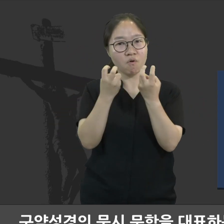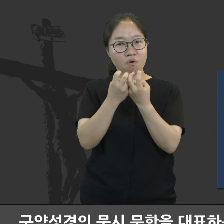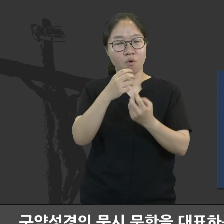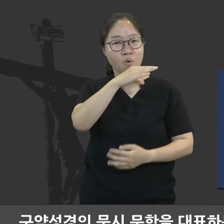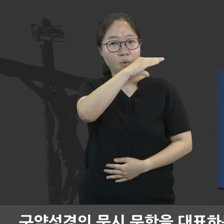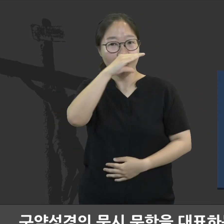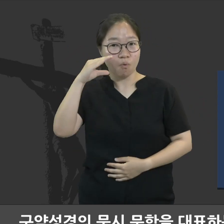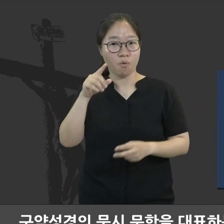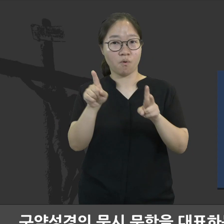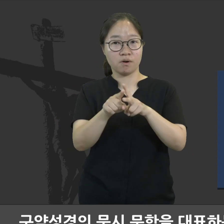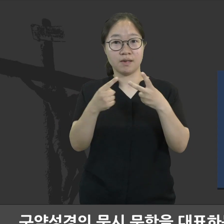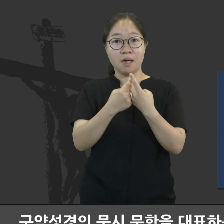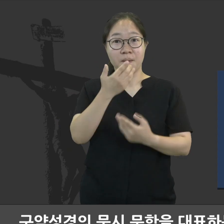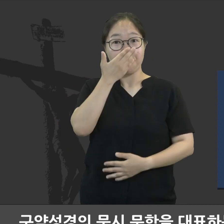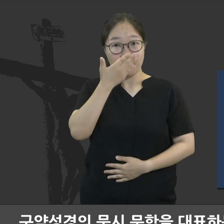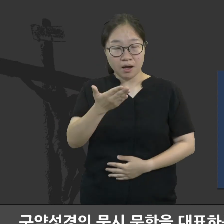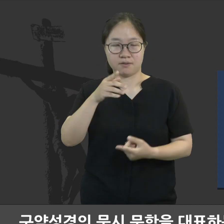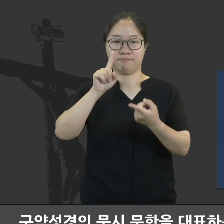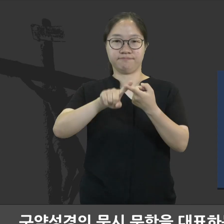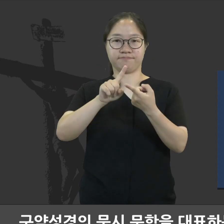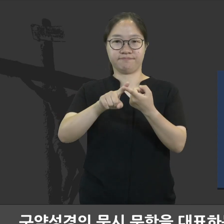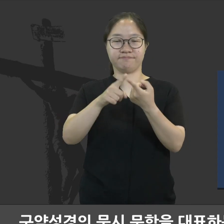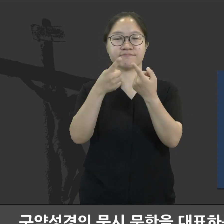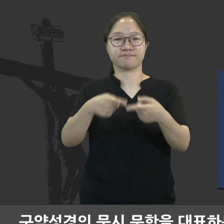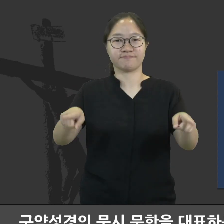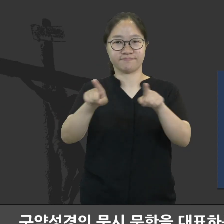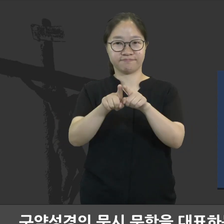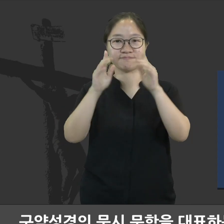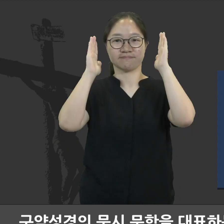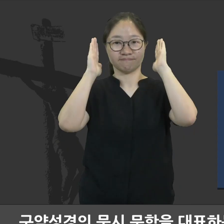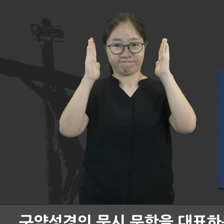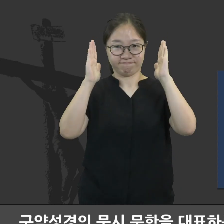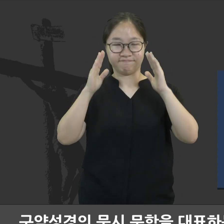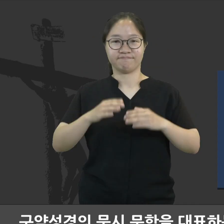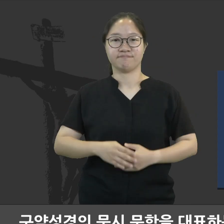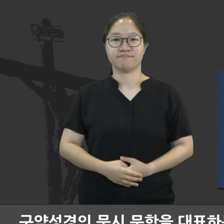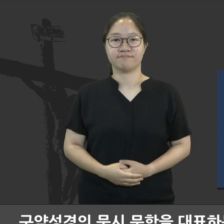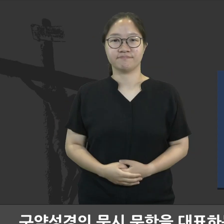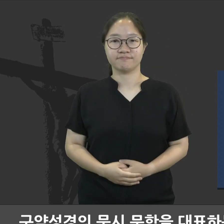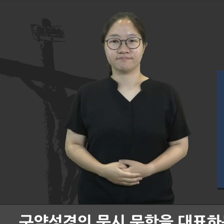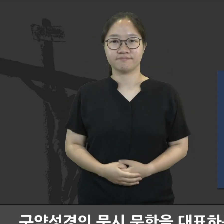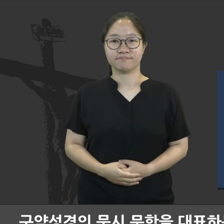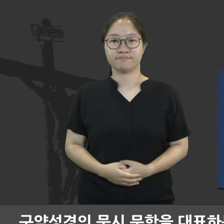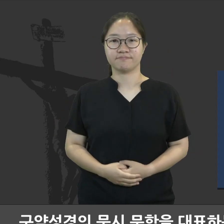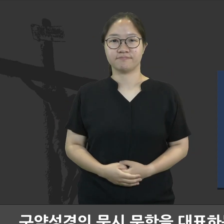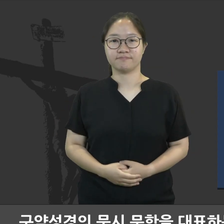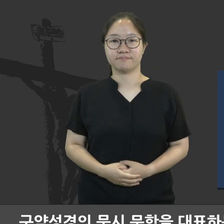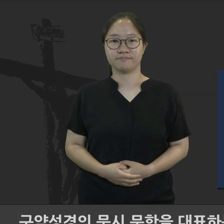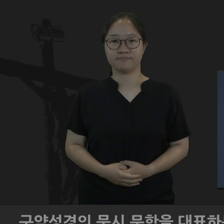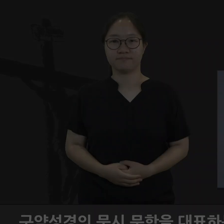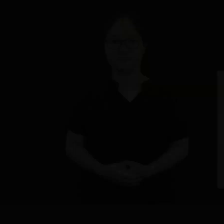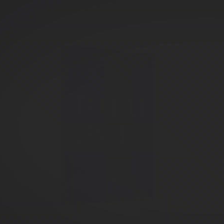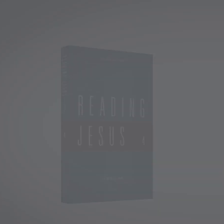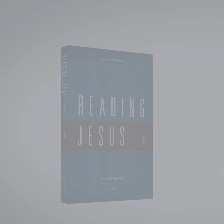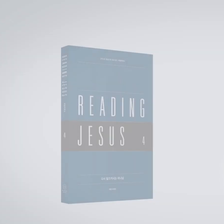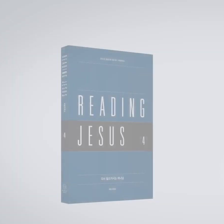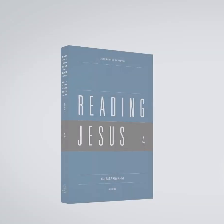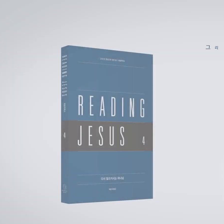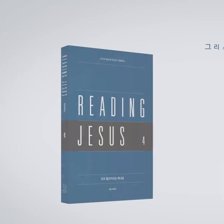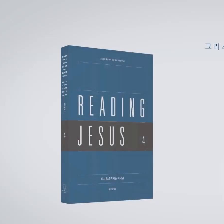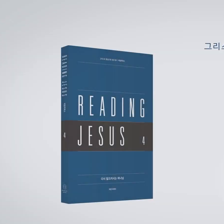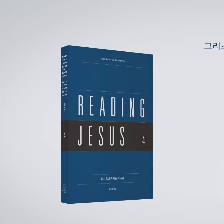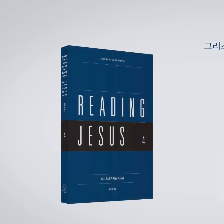여러 환상들을 어떻게 올바르게 이해할 수 있는지에 대해서도 함께 알아보겠습니다.